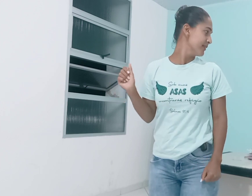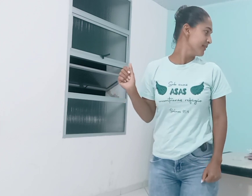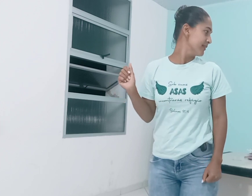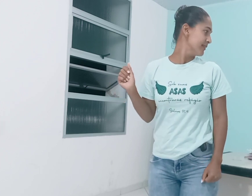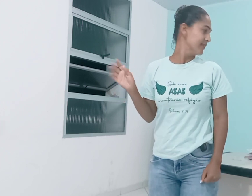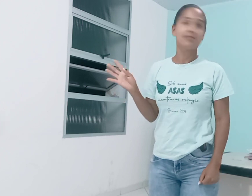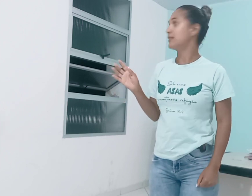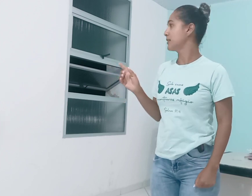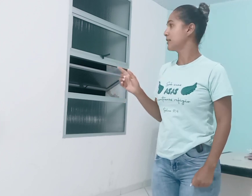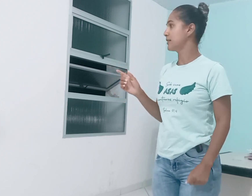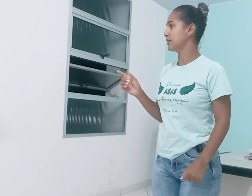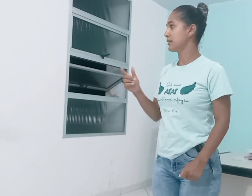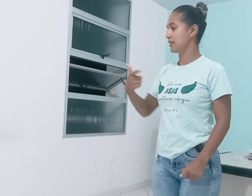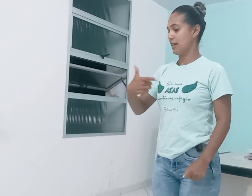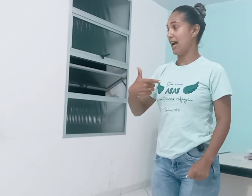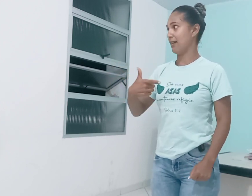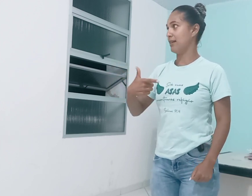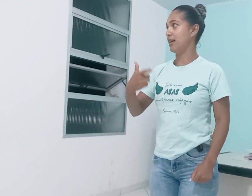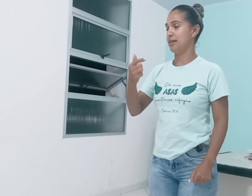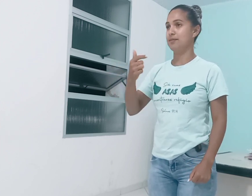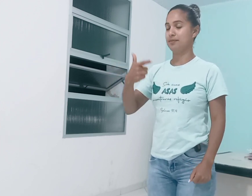Assim, Ivânia, mostra essa parte aqui. Isso, né?